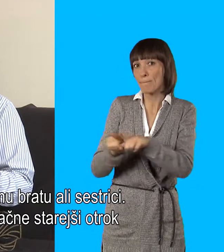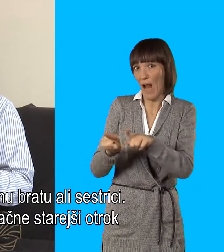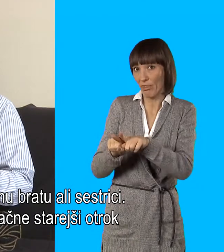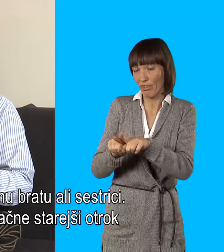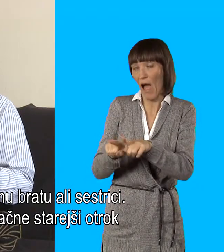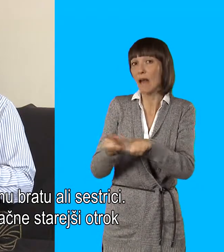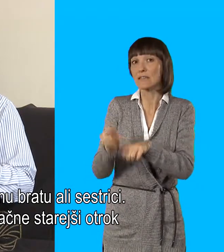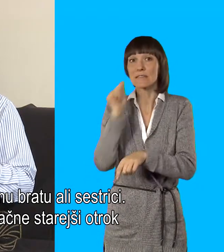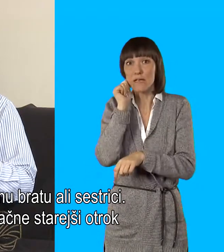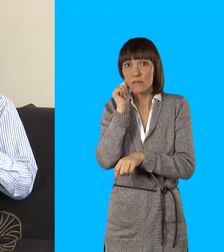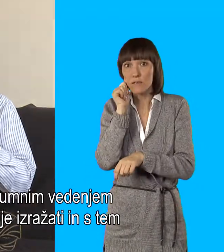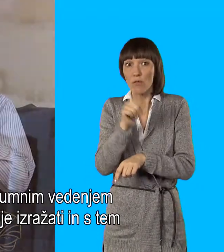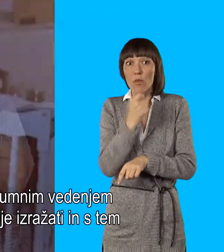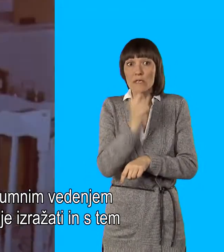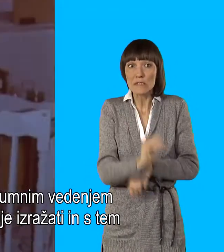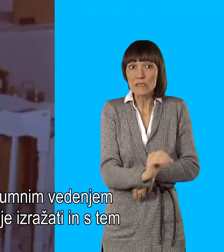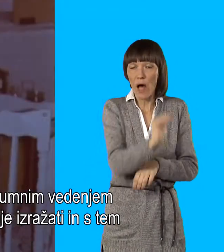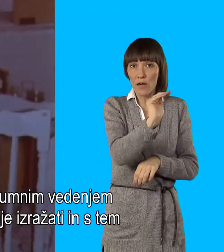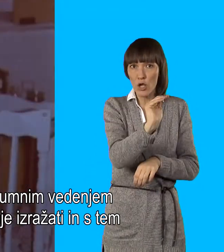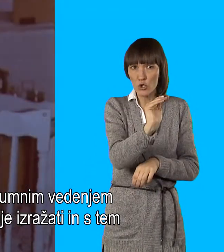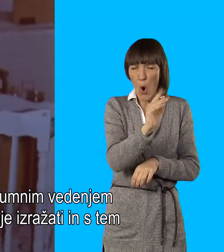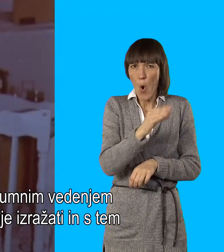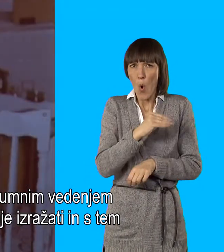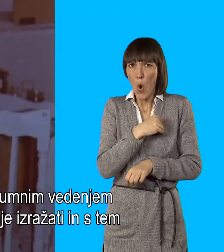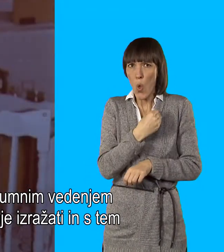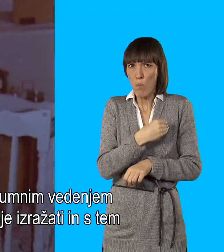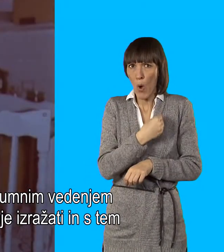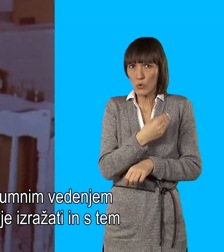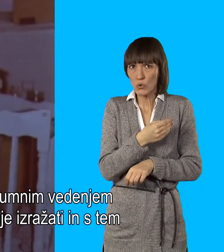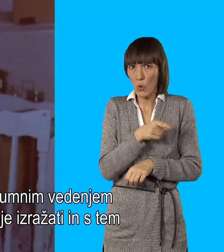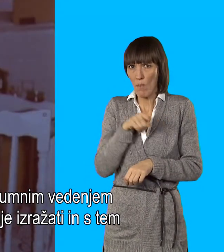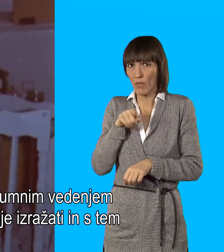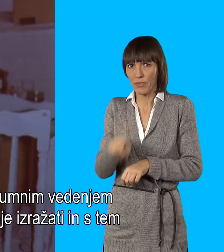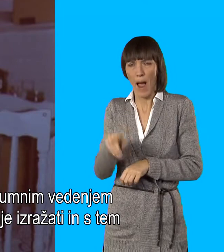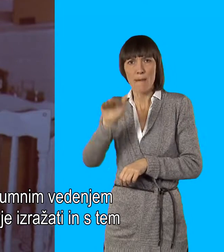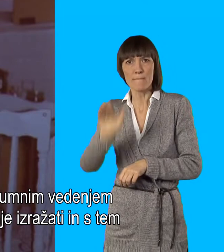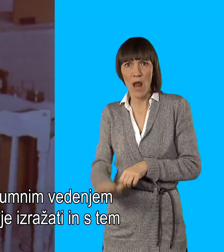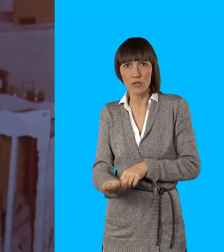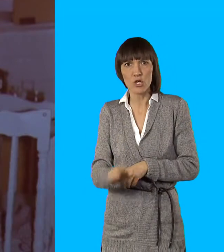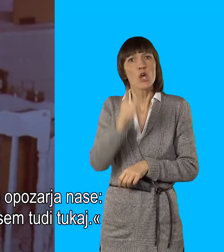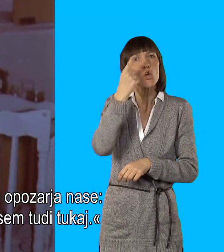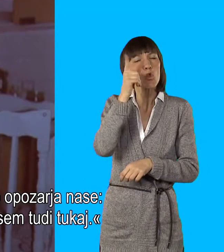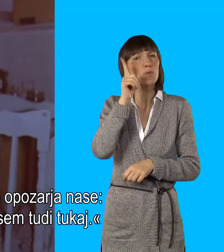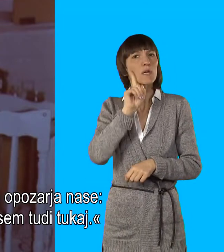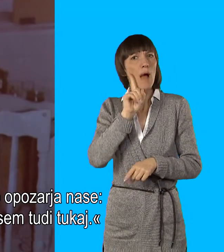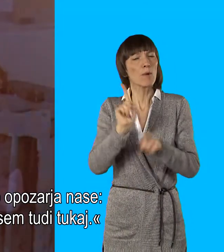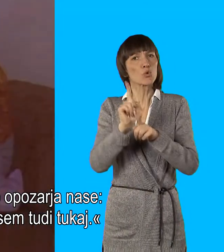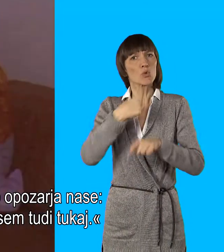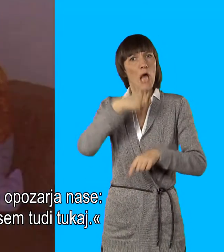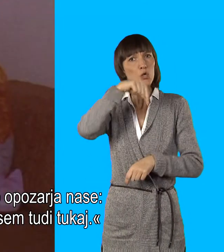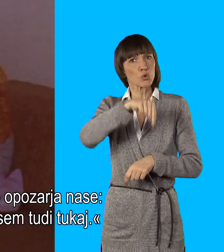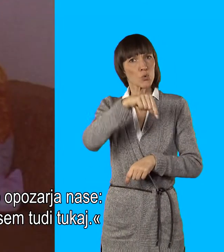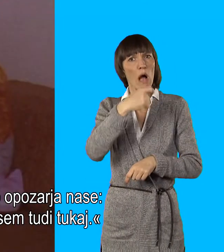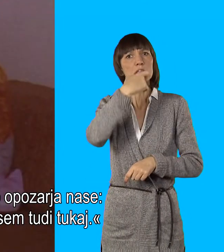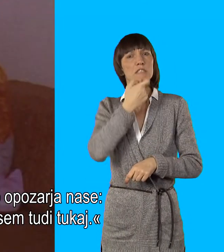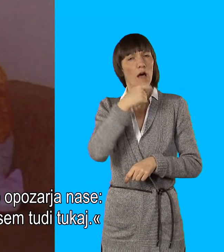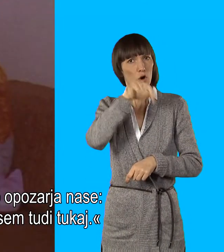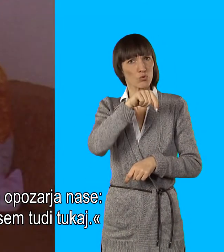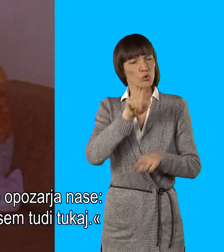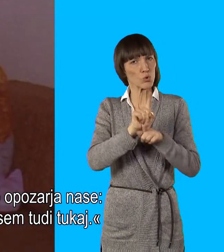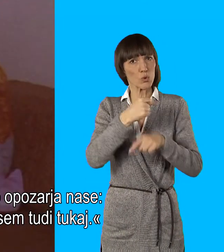Do ljubosumja pride takrat, kadar ocenjujemo, da je ljubezen in